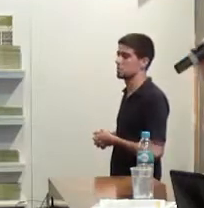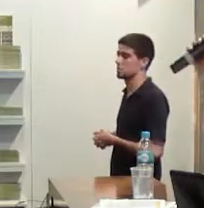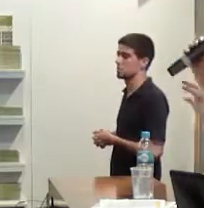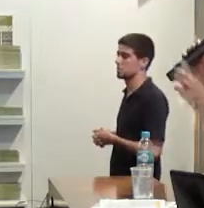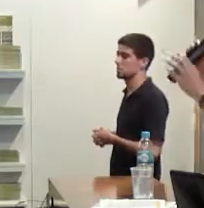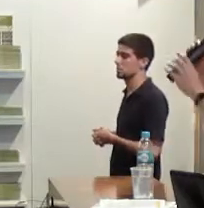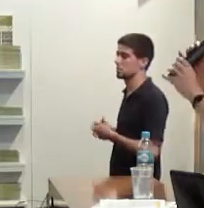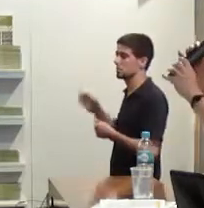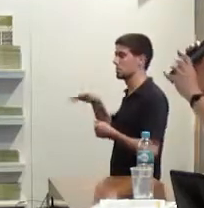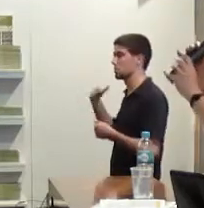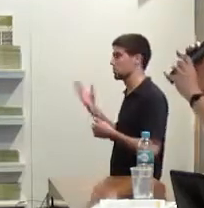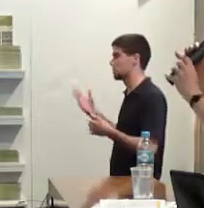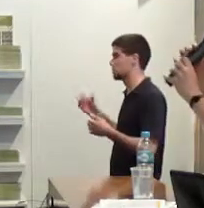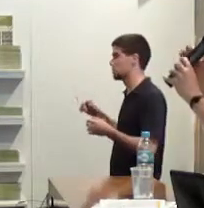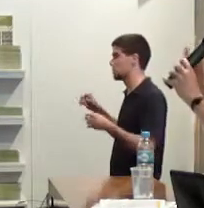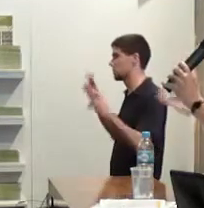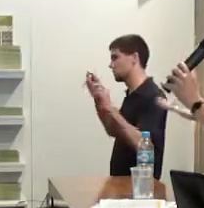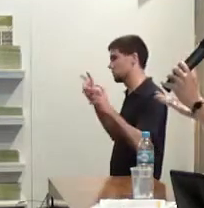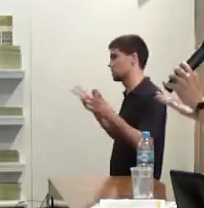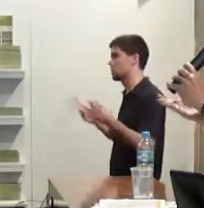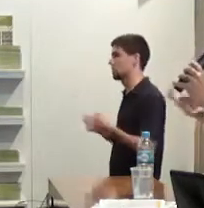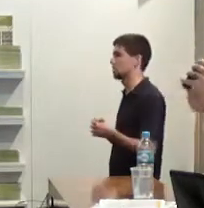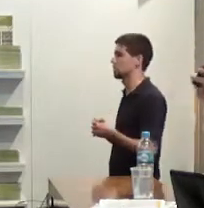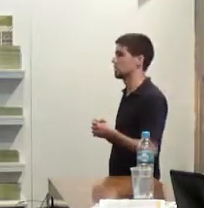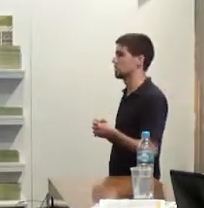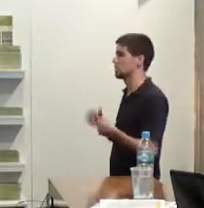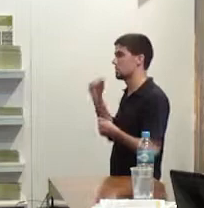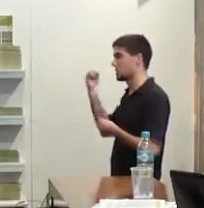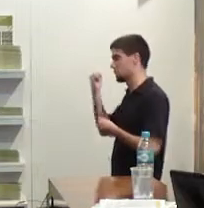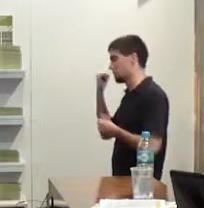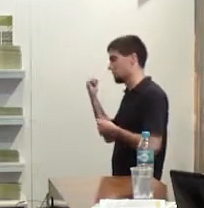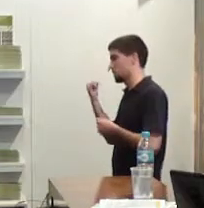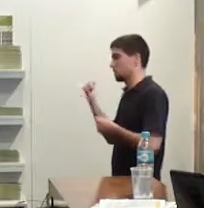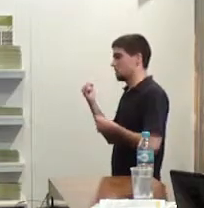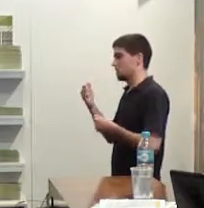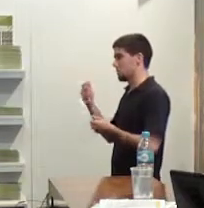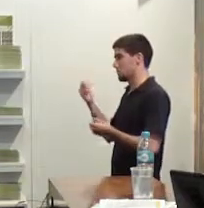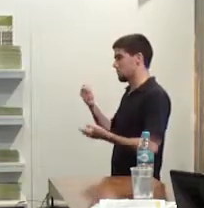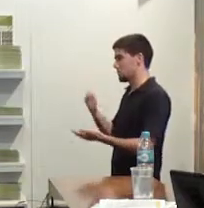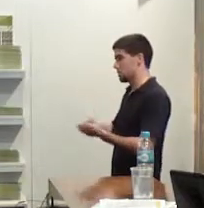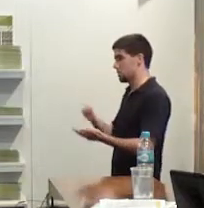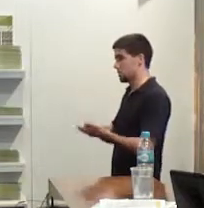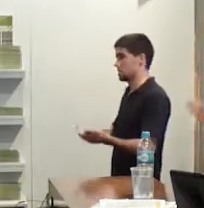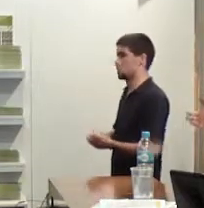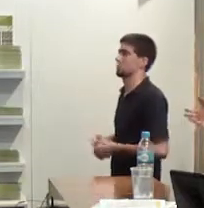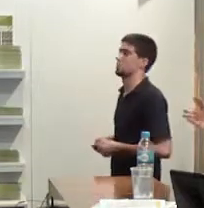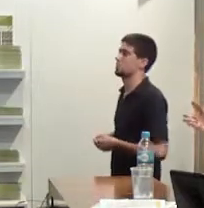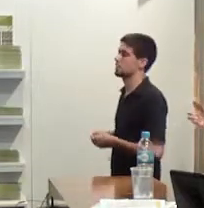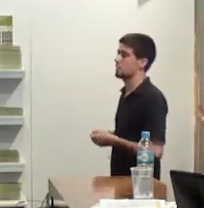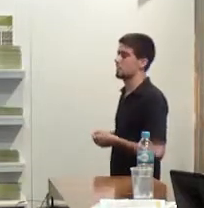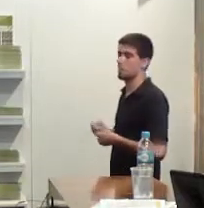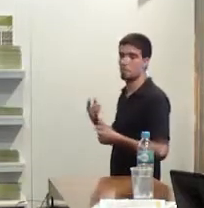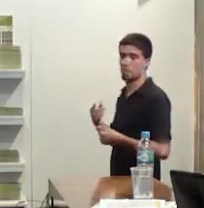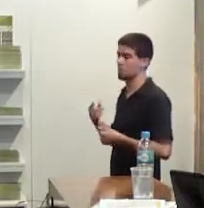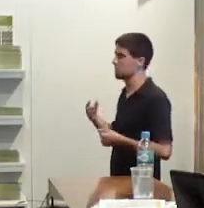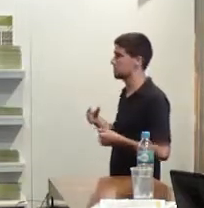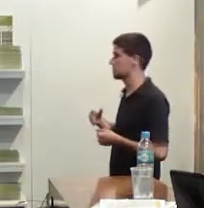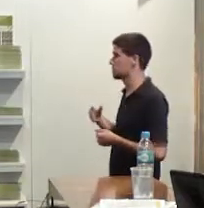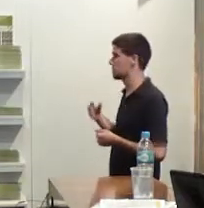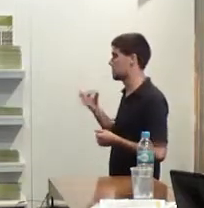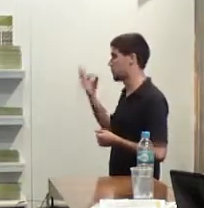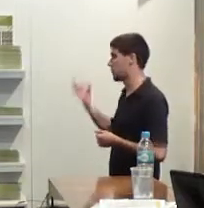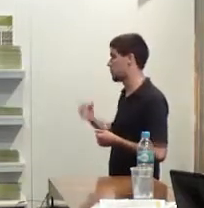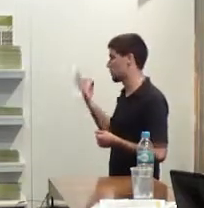yo quiero subrayar es el de las tarifas. ¿Sí? Para nosotros es fundamental, cuando